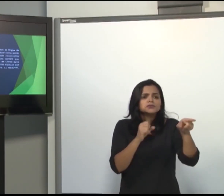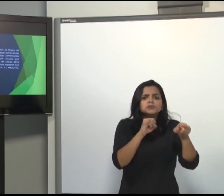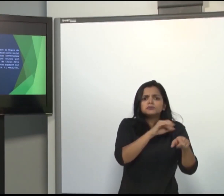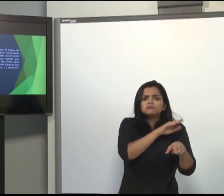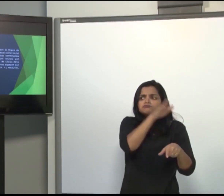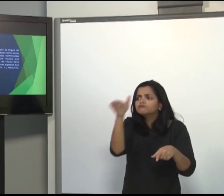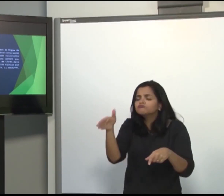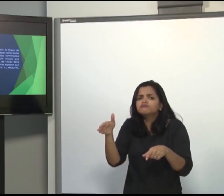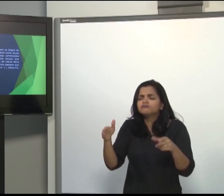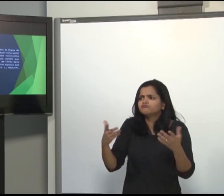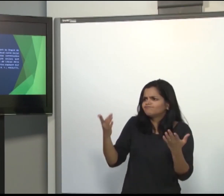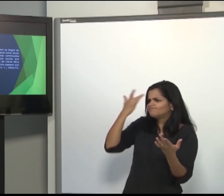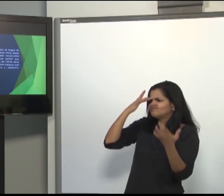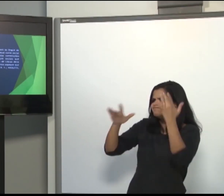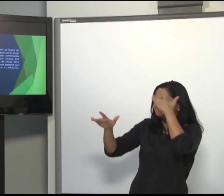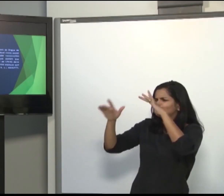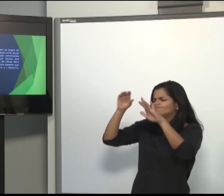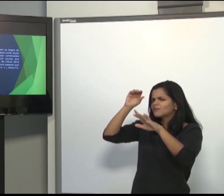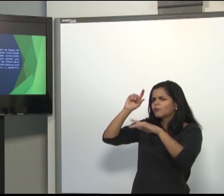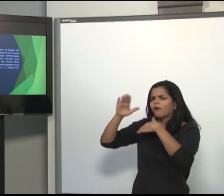pelos surdos. Por quê?